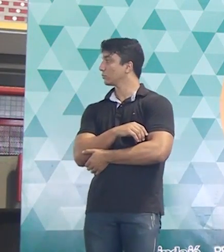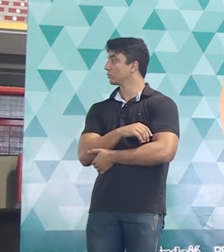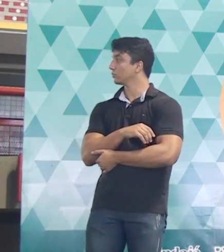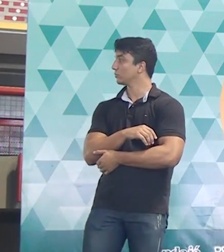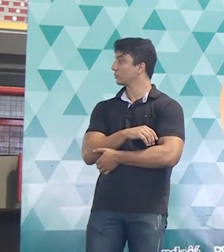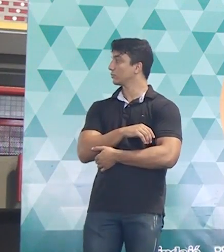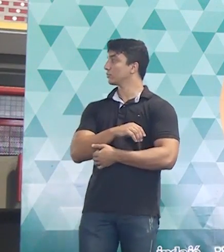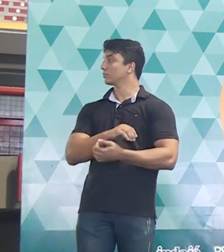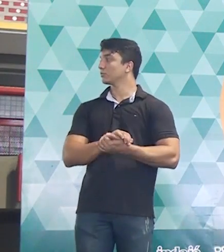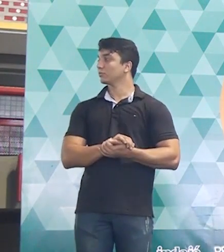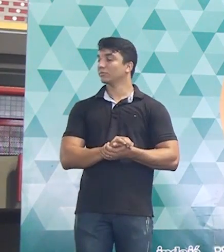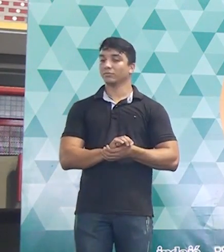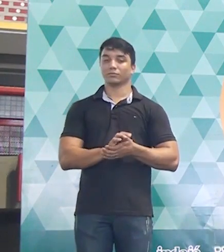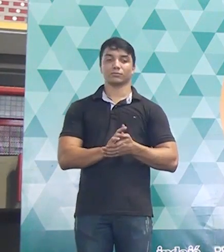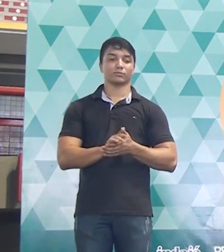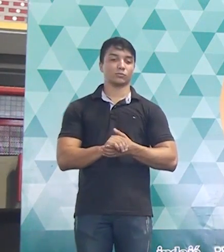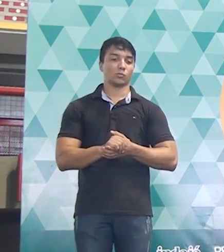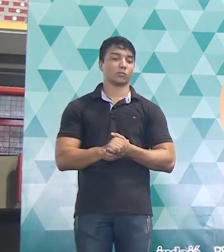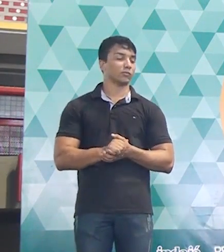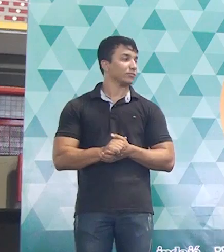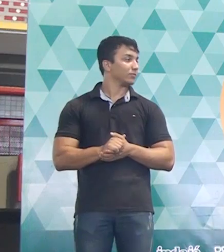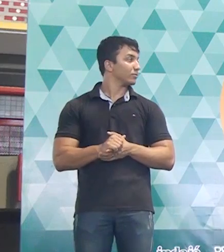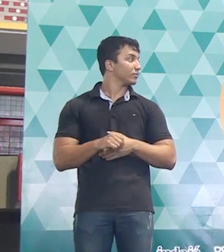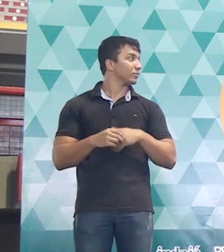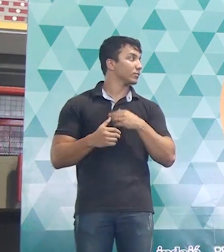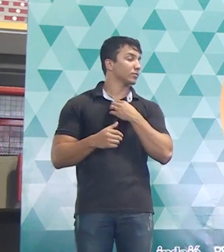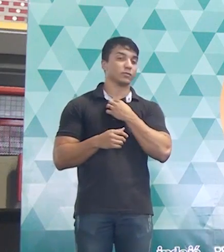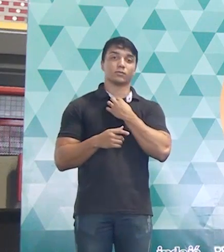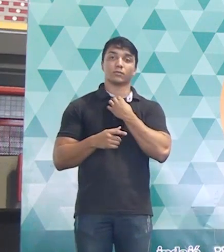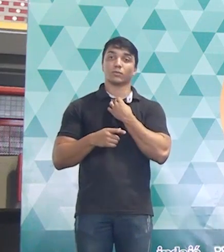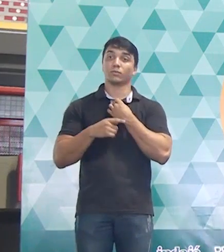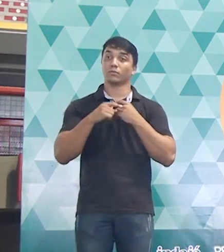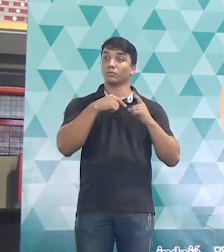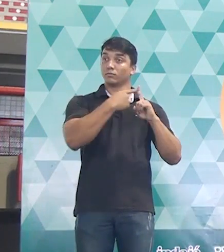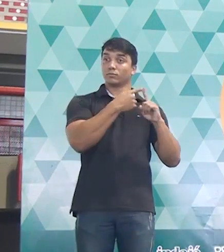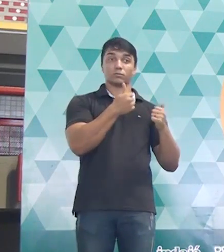Alguma dúvida, pessoal? Vamos fazer mais uma?